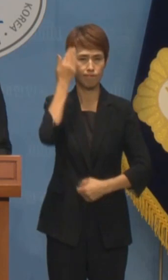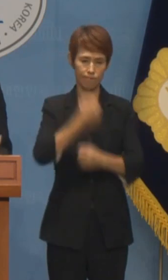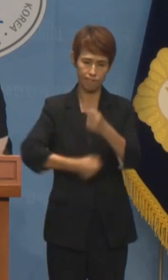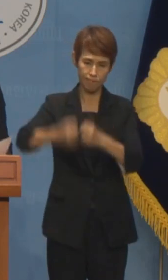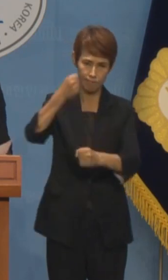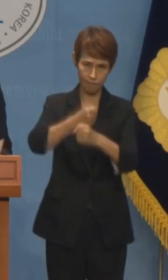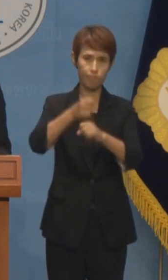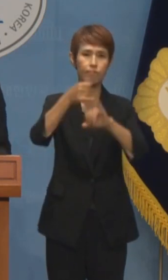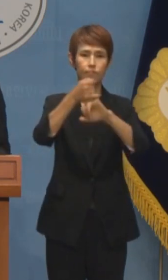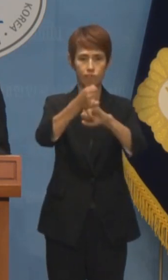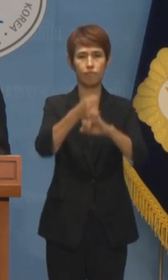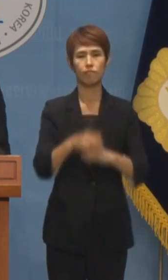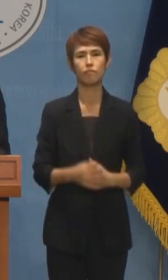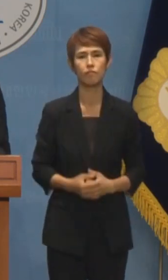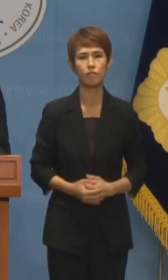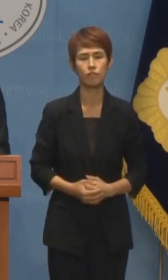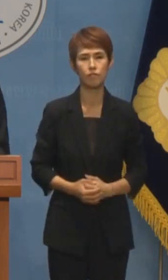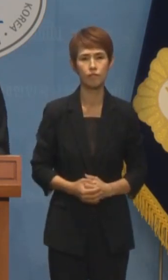되찾겠습니다.